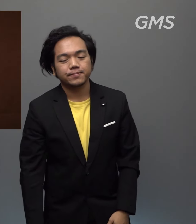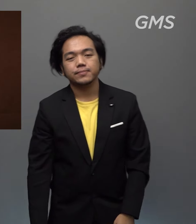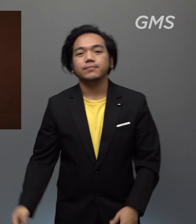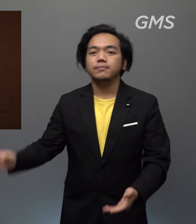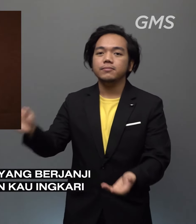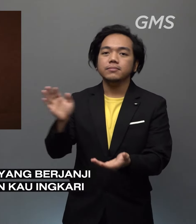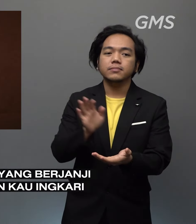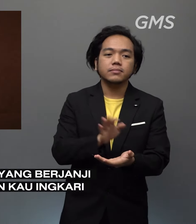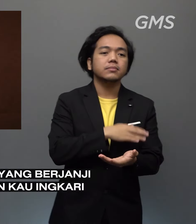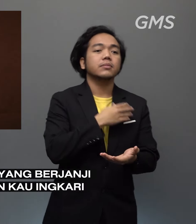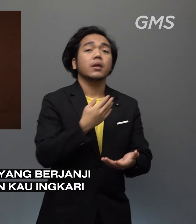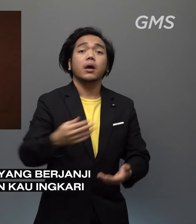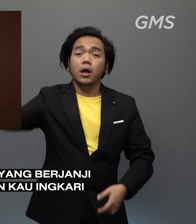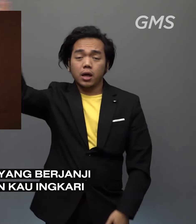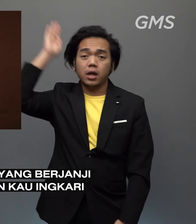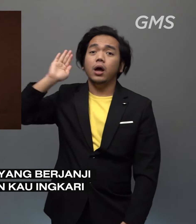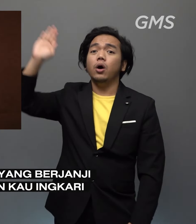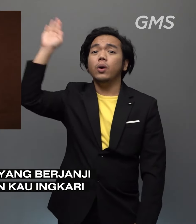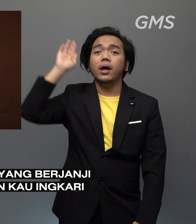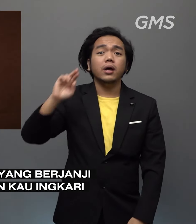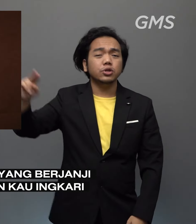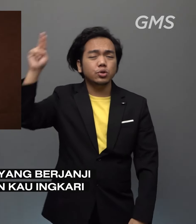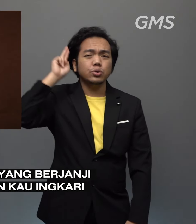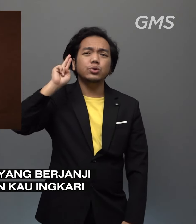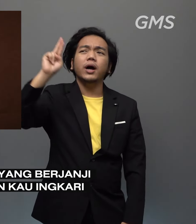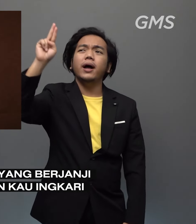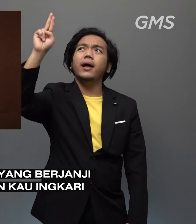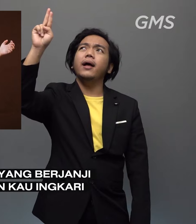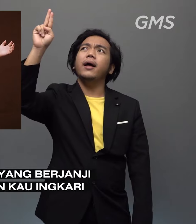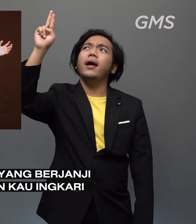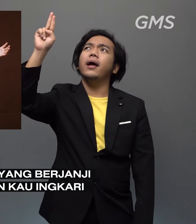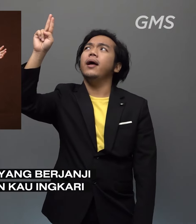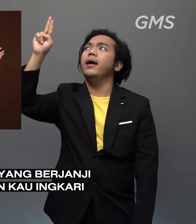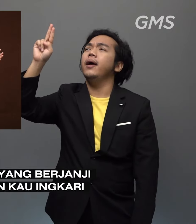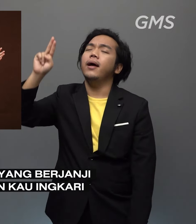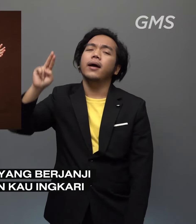kemenangan. Tetap angkat tanganmu, Kaulah